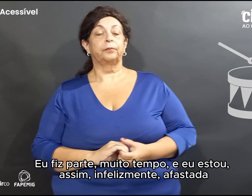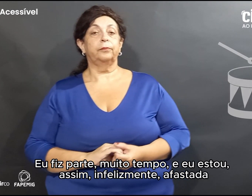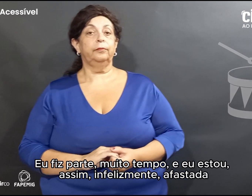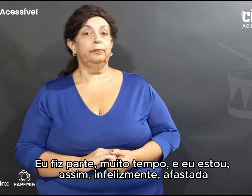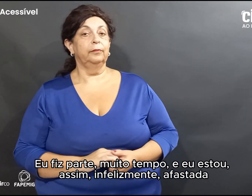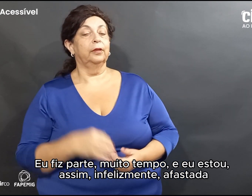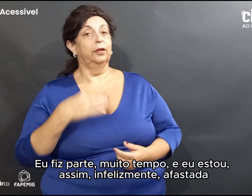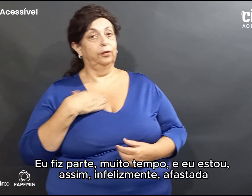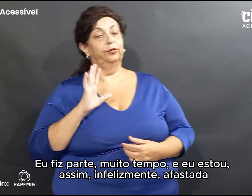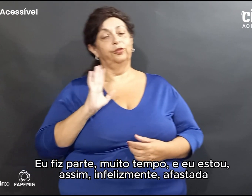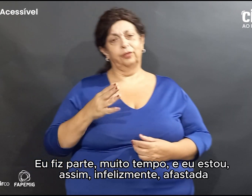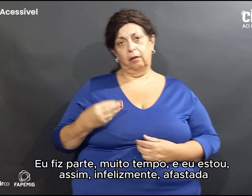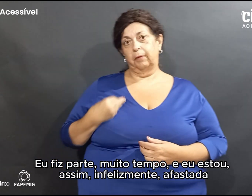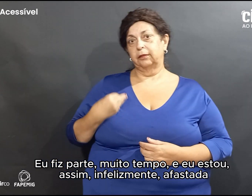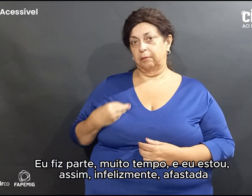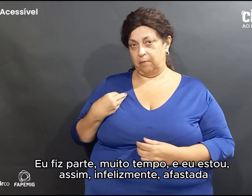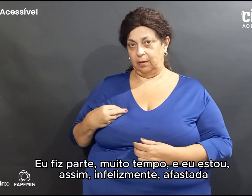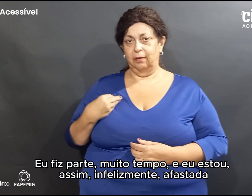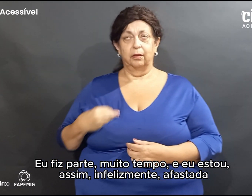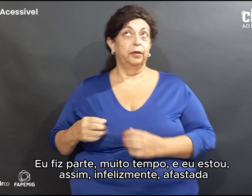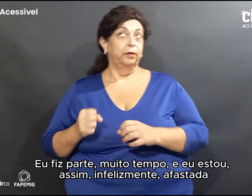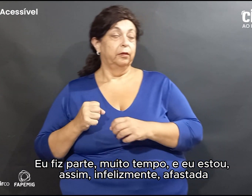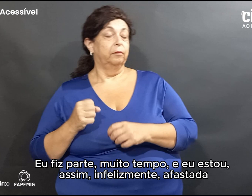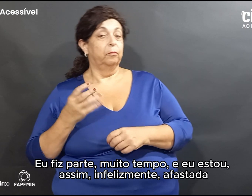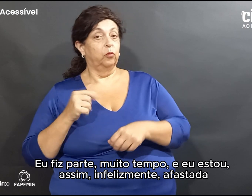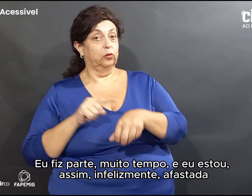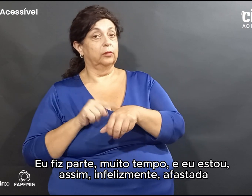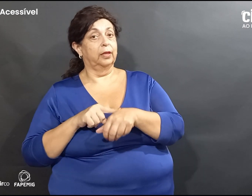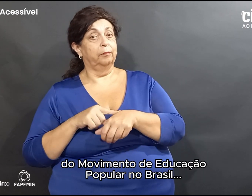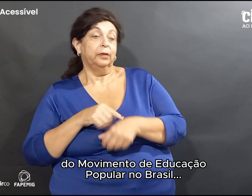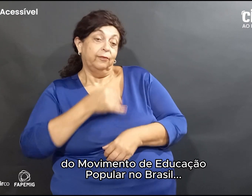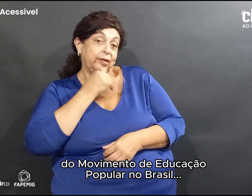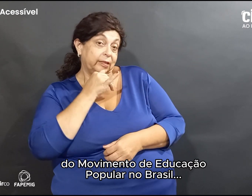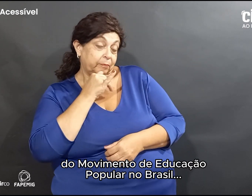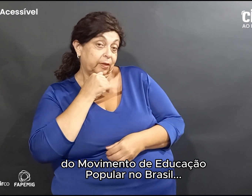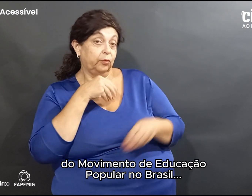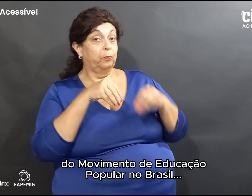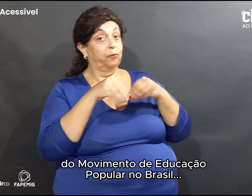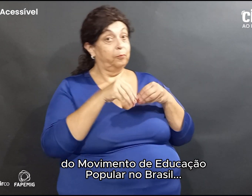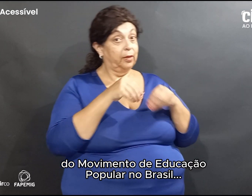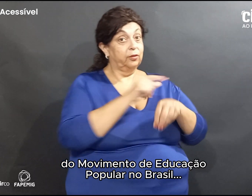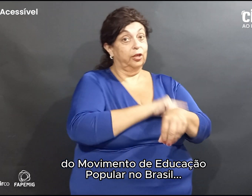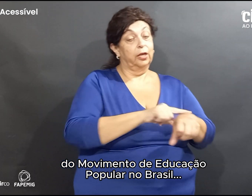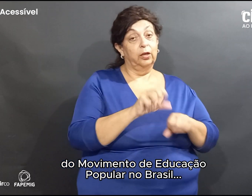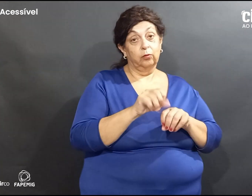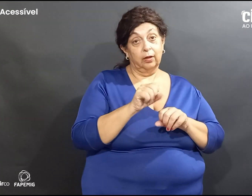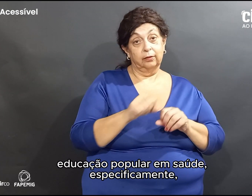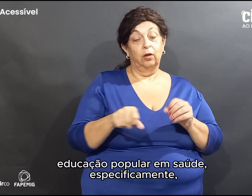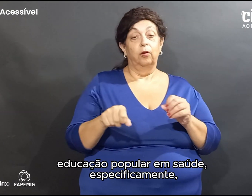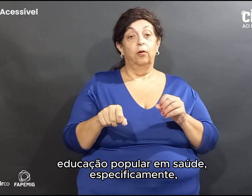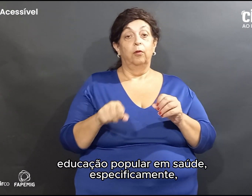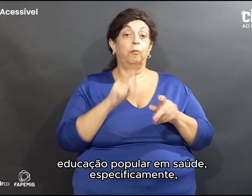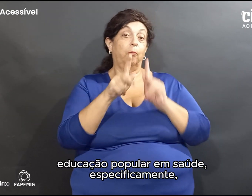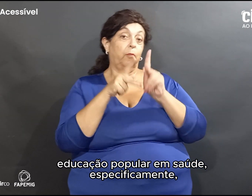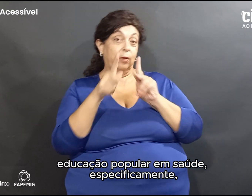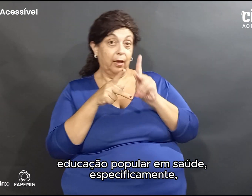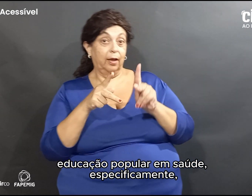fiz parte muito tempo, eu tô, assim, infelizmente afastada, do movimento de educação popular no Brasil, educação popular em saúde